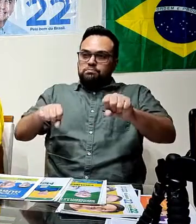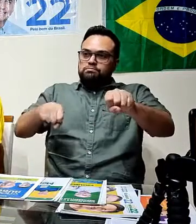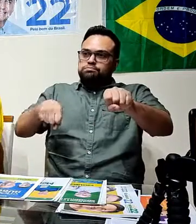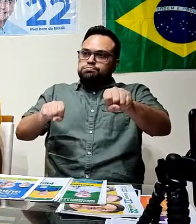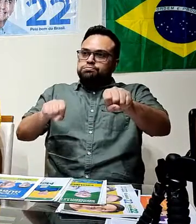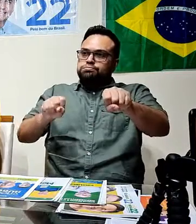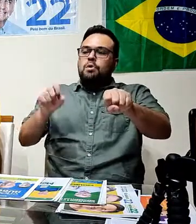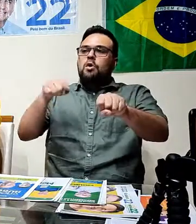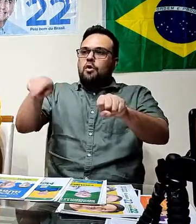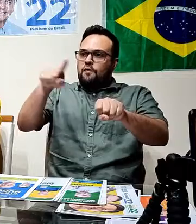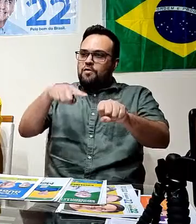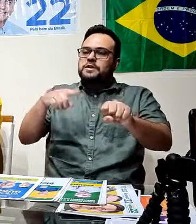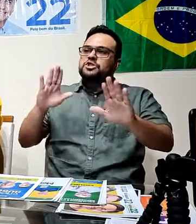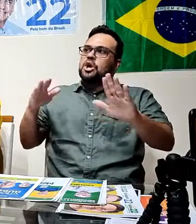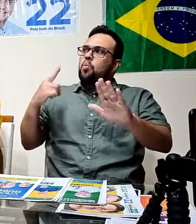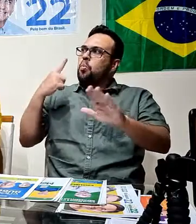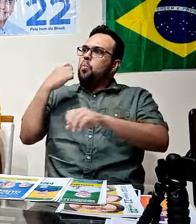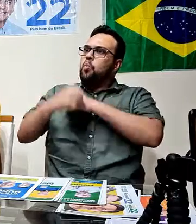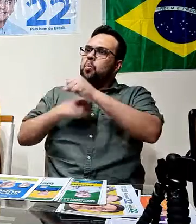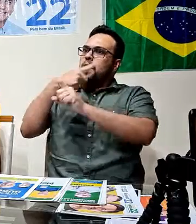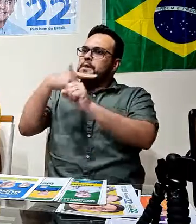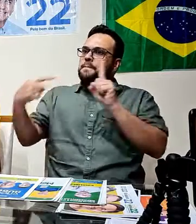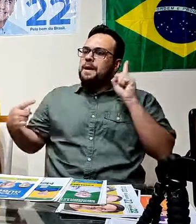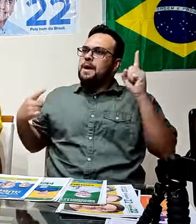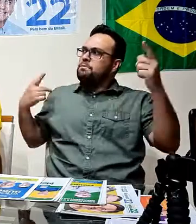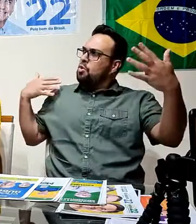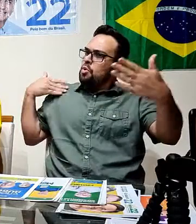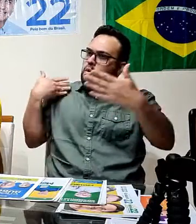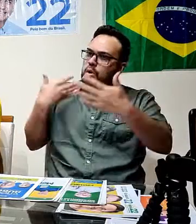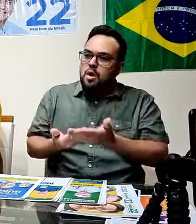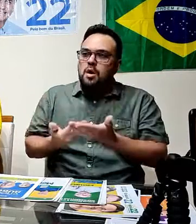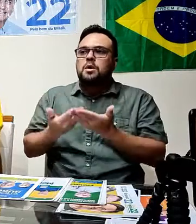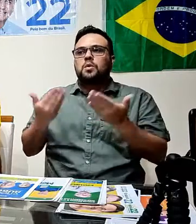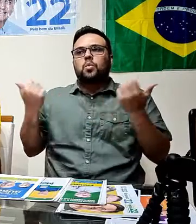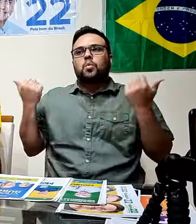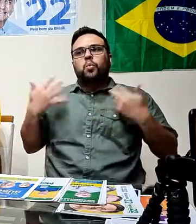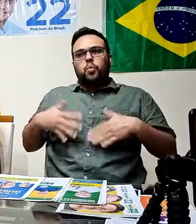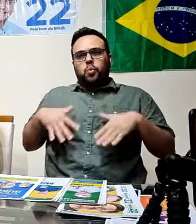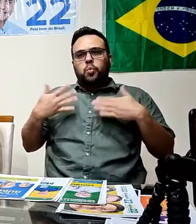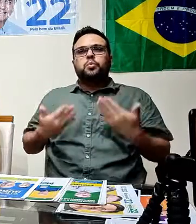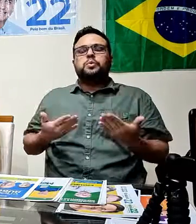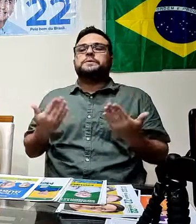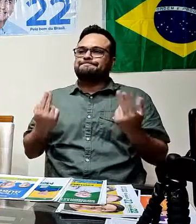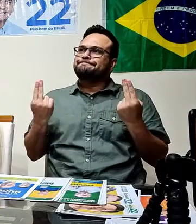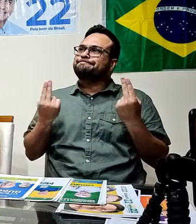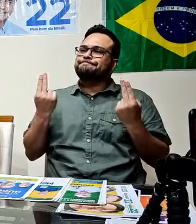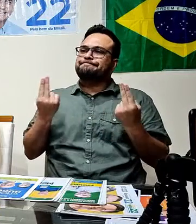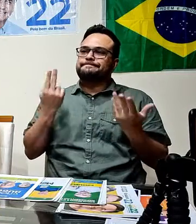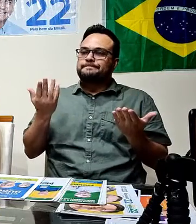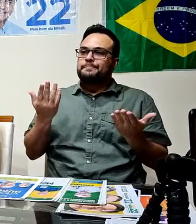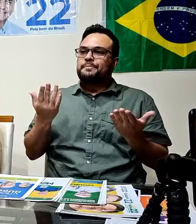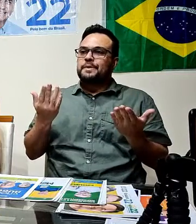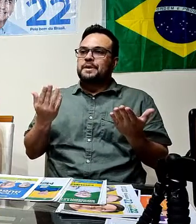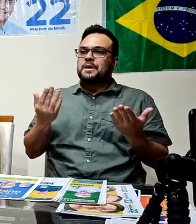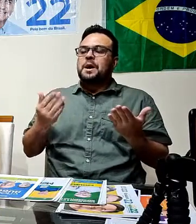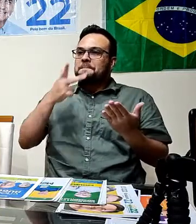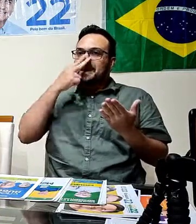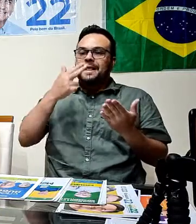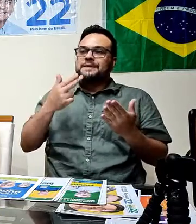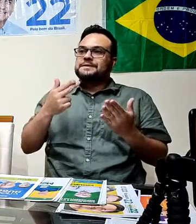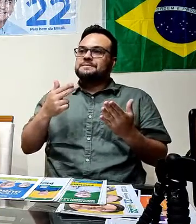fizeram a diferença ao longo desse um ano e meio. É quando nós começamos a andar de moto pelo Brasil. Foi uma onda que pegou.